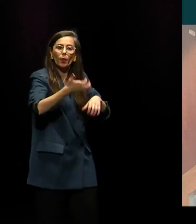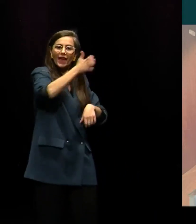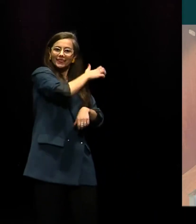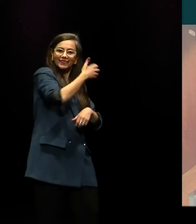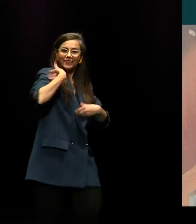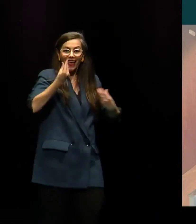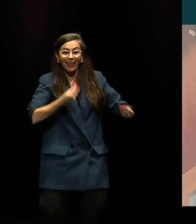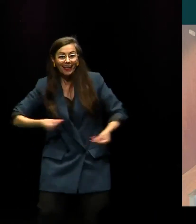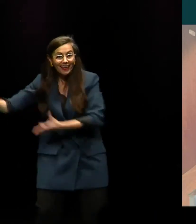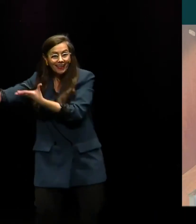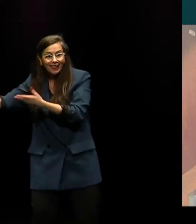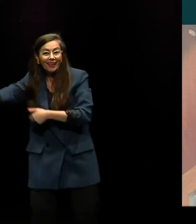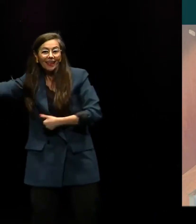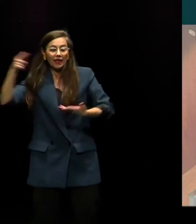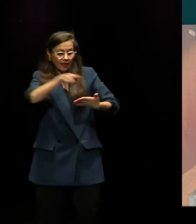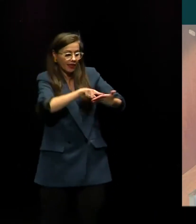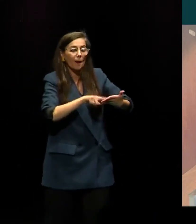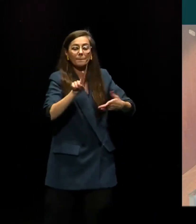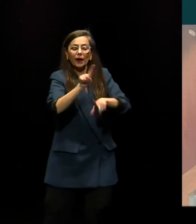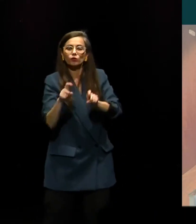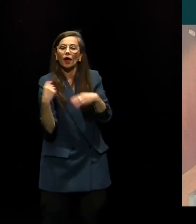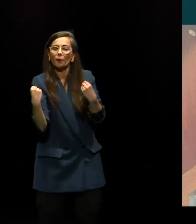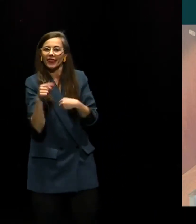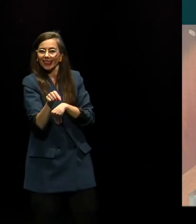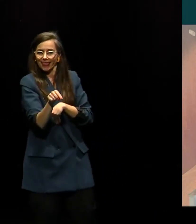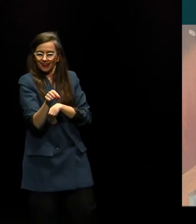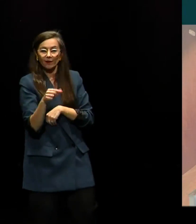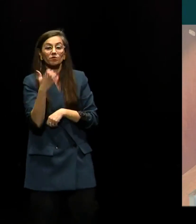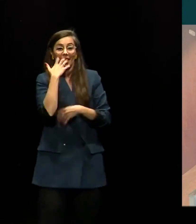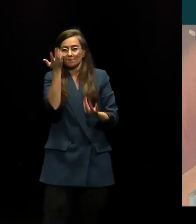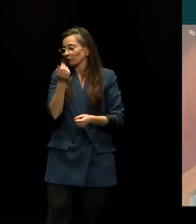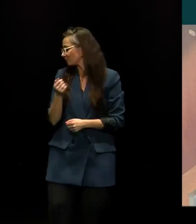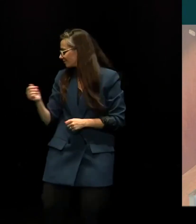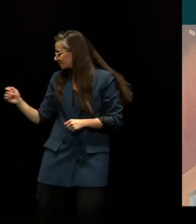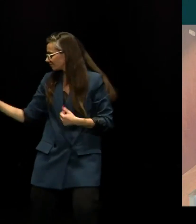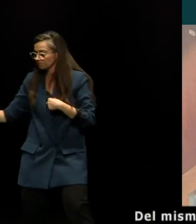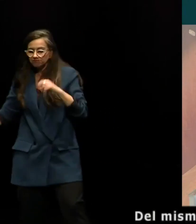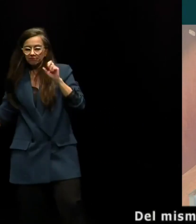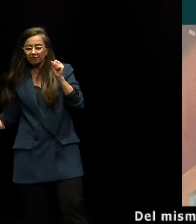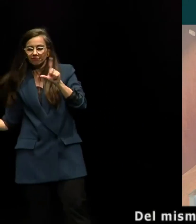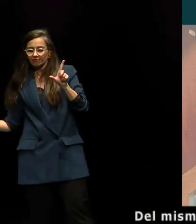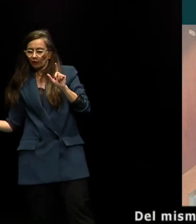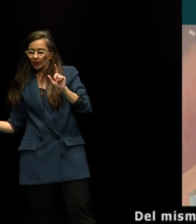2 de ellas ya estaban previamente preparadas gracias a la información con la que contaban.